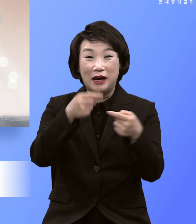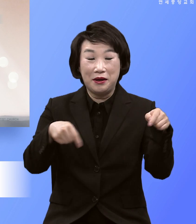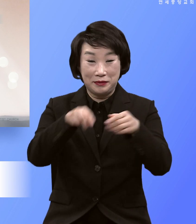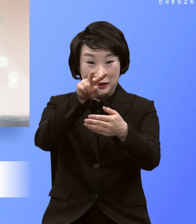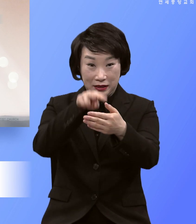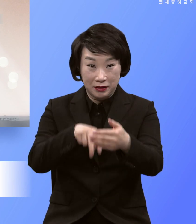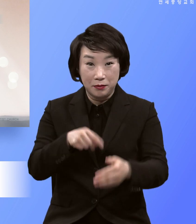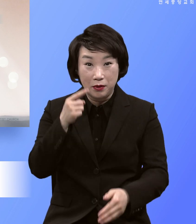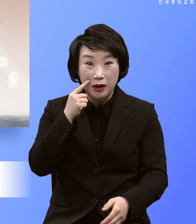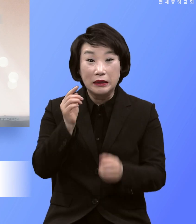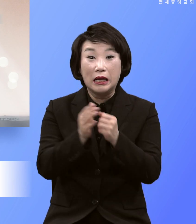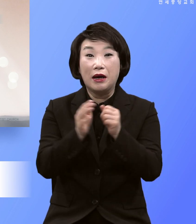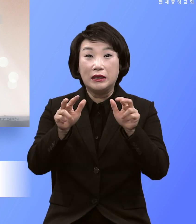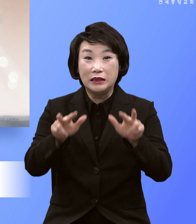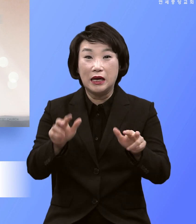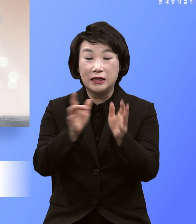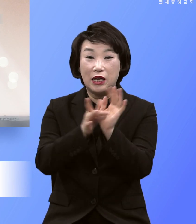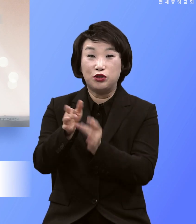시작.